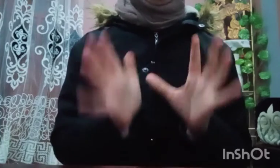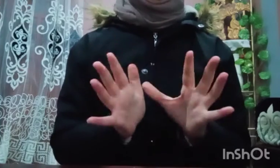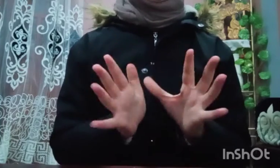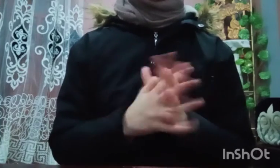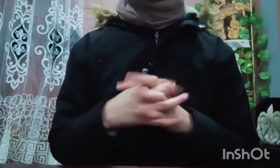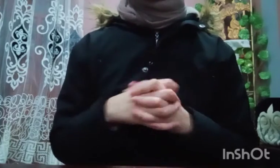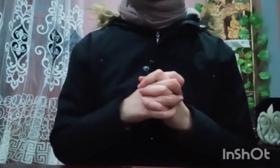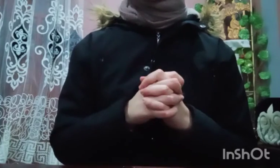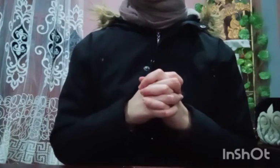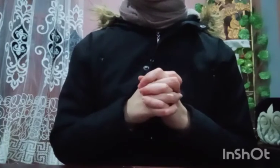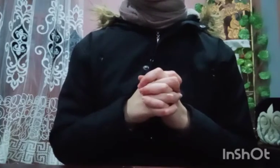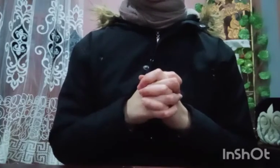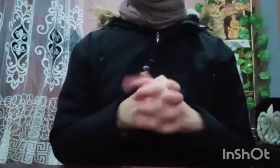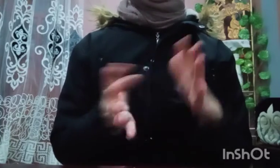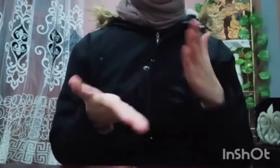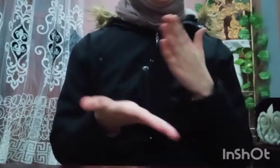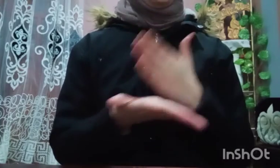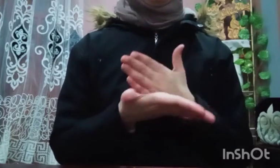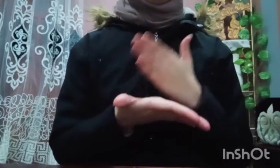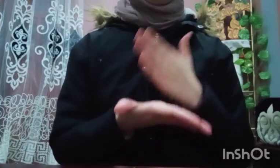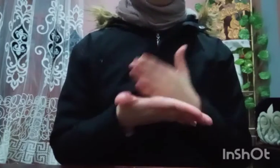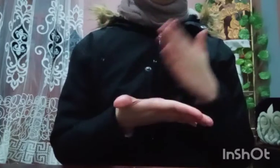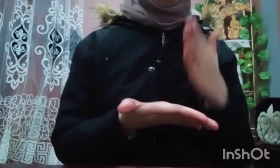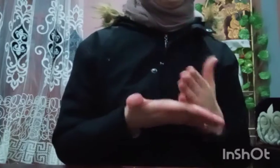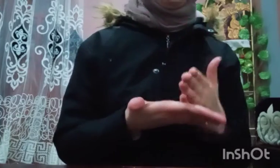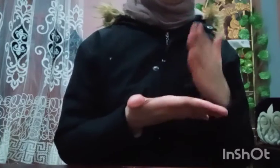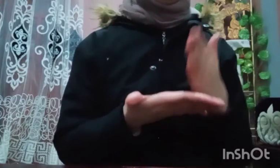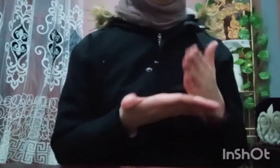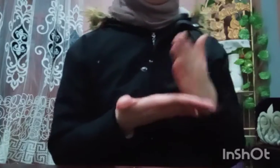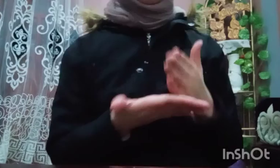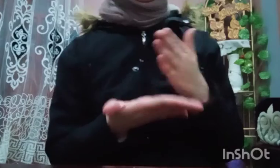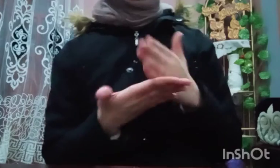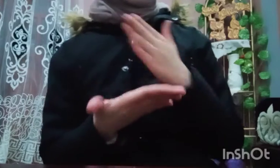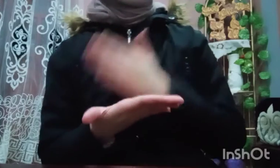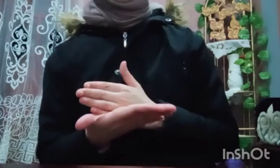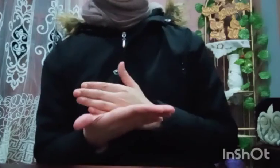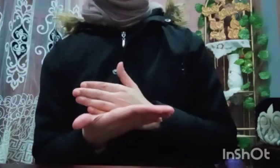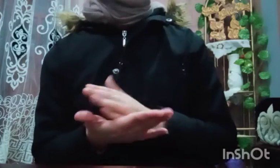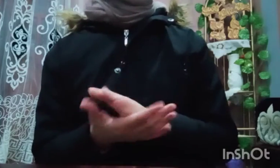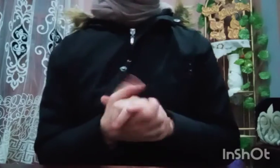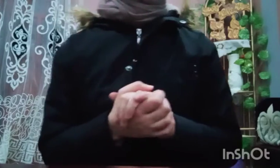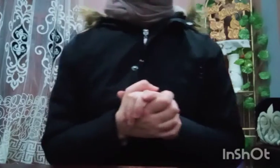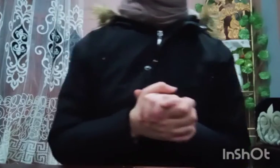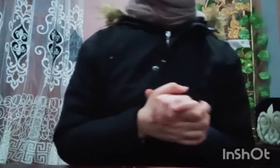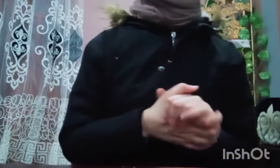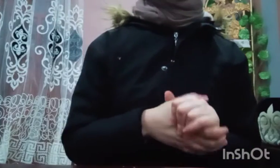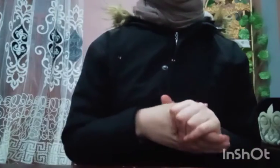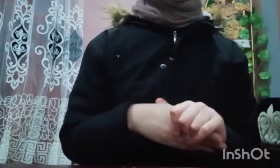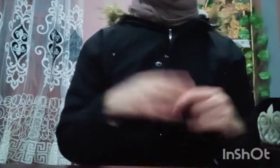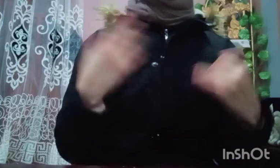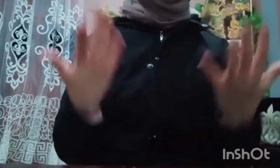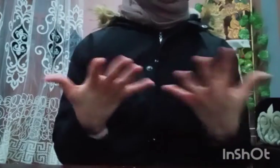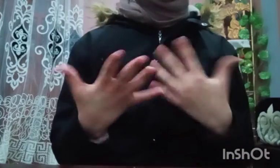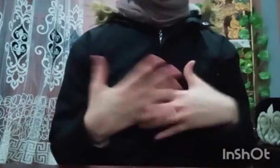فيهم في اخر 2020 بداية 2021 قريت بزاف